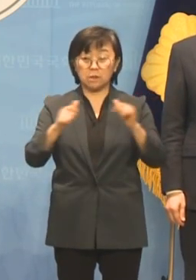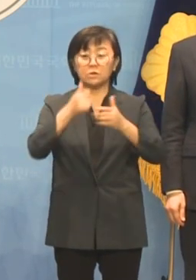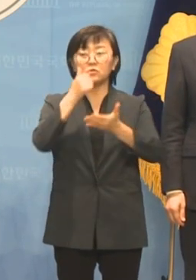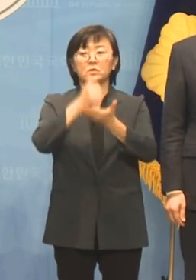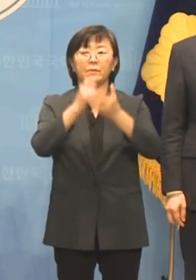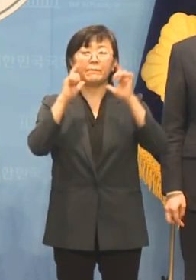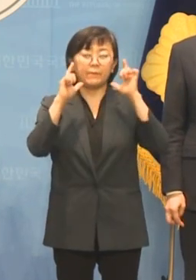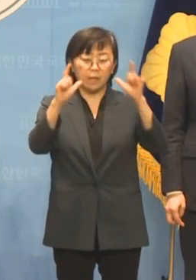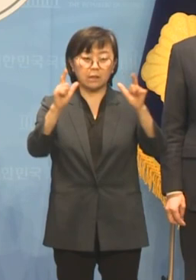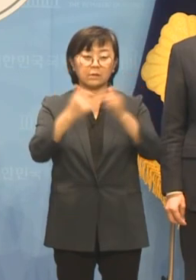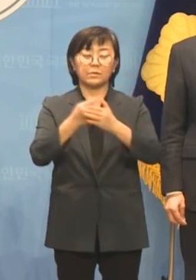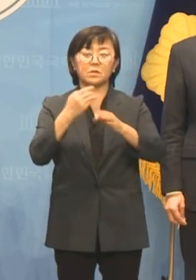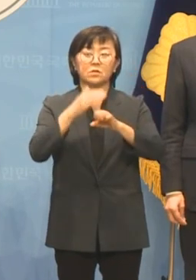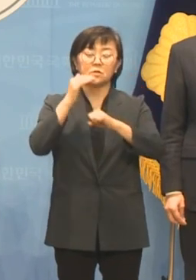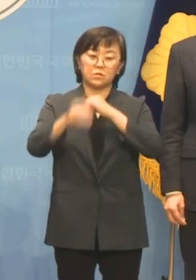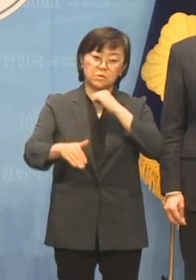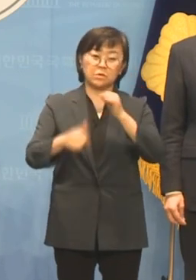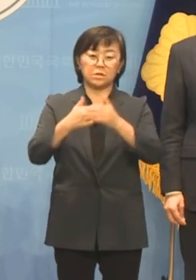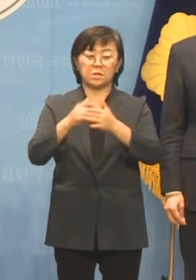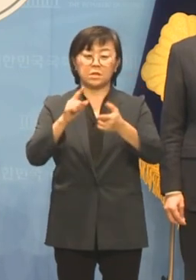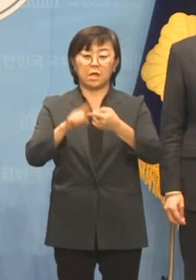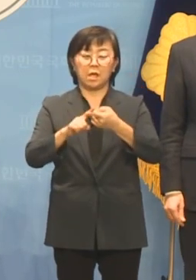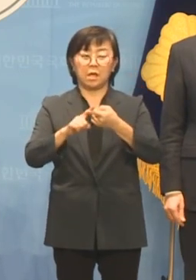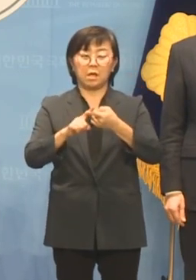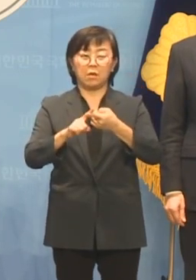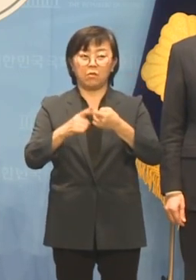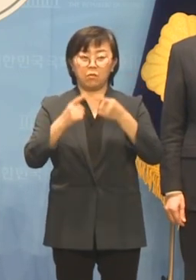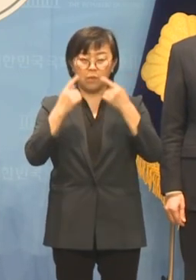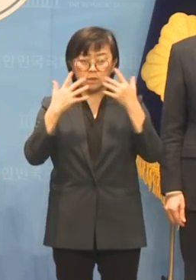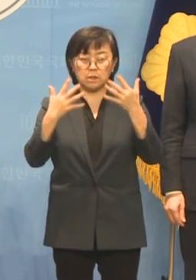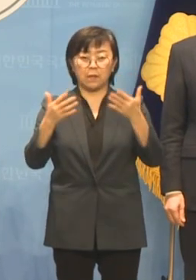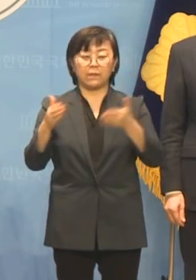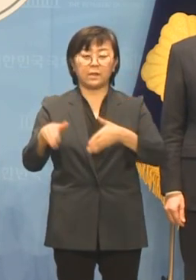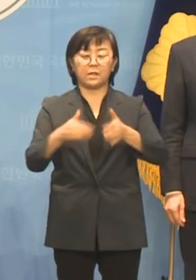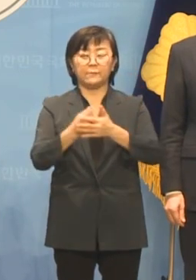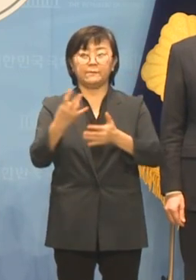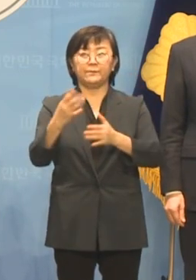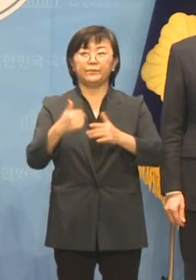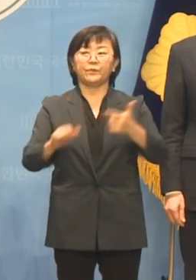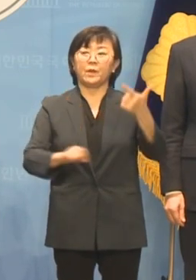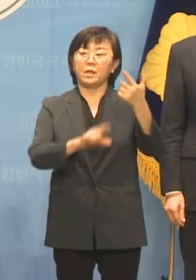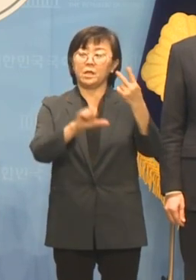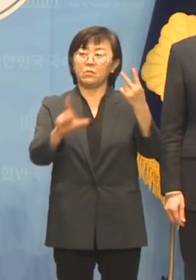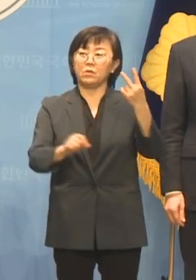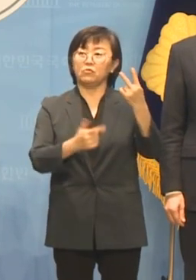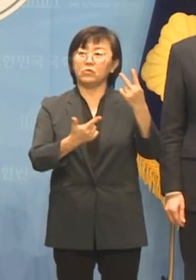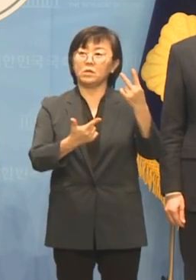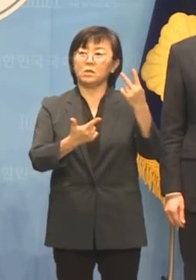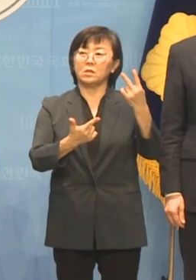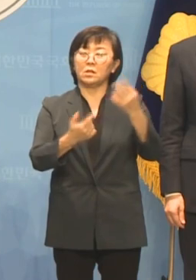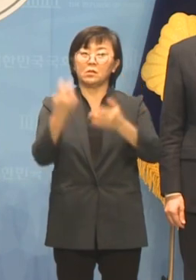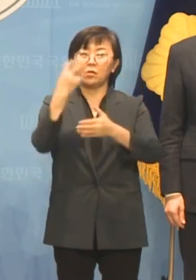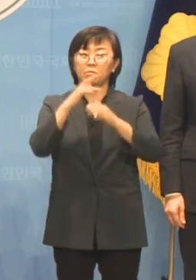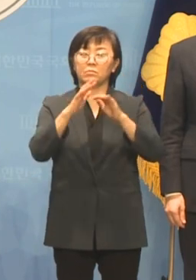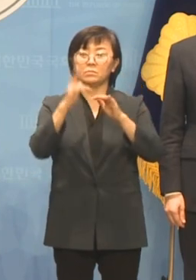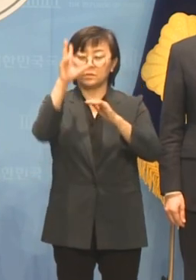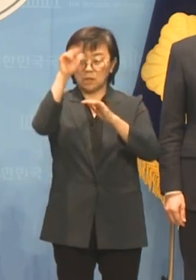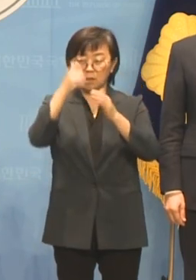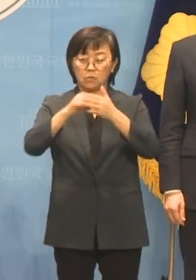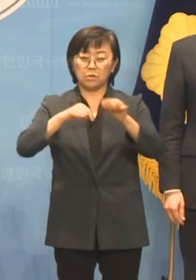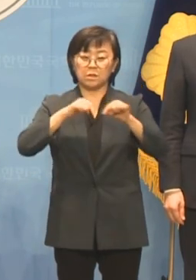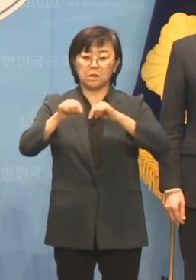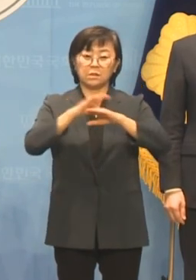단죄하는 민주주의 수호의 길임을 분명히 합니다. 2024년 2월 6일 더불어민주당 검찰